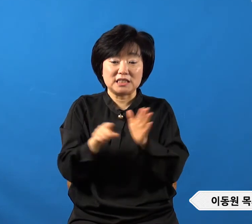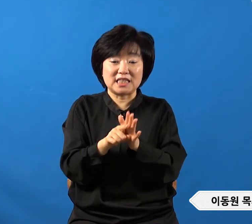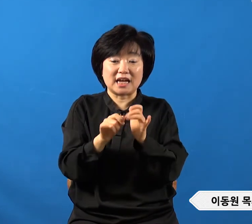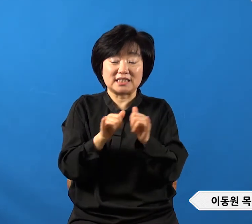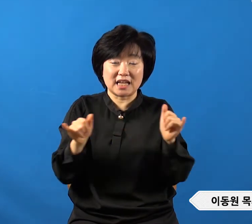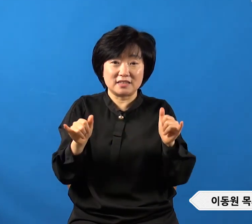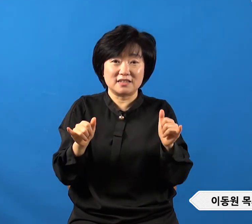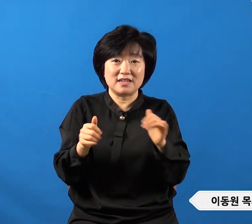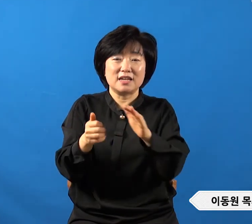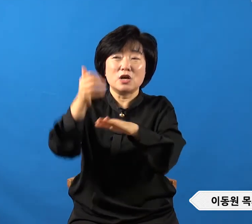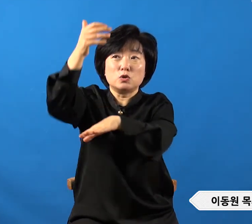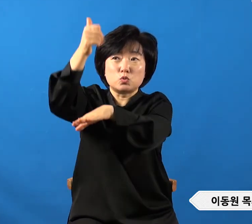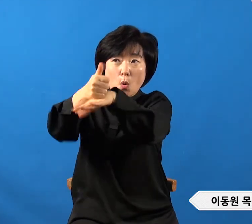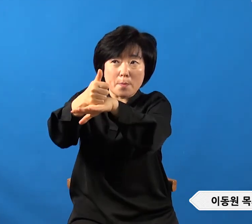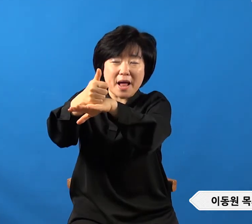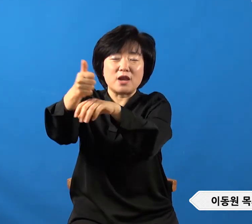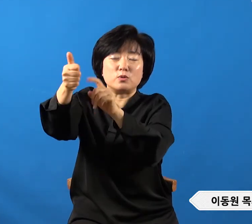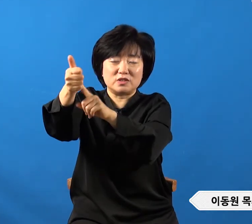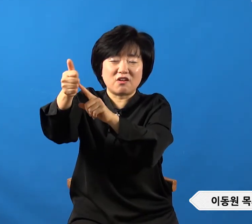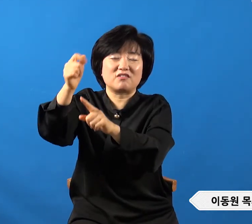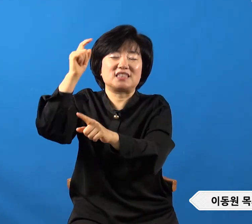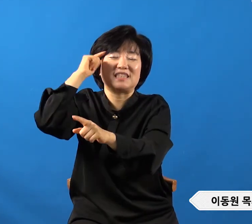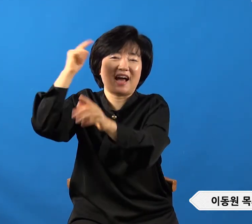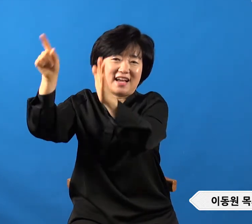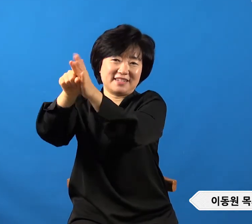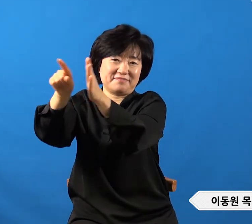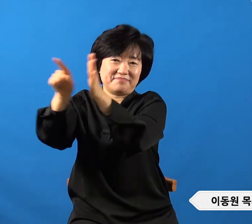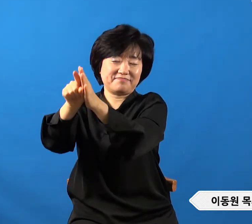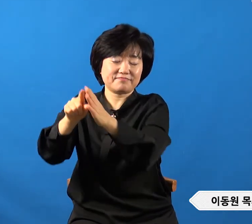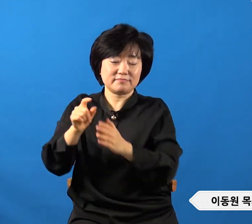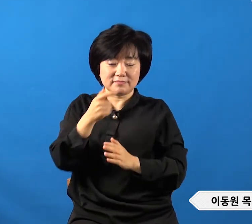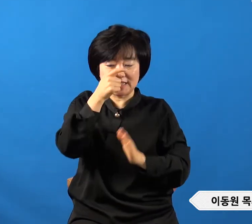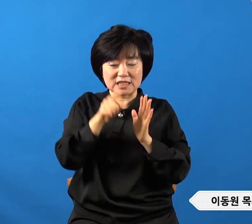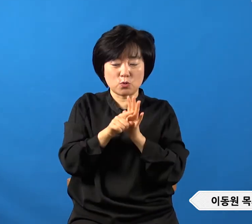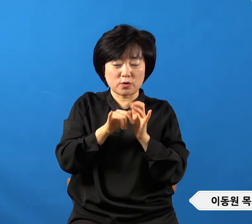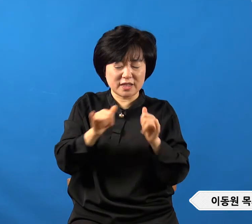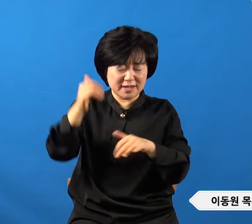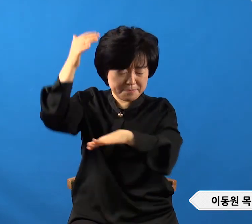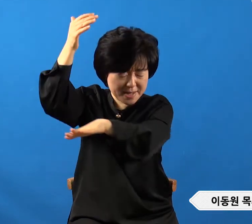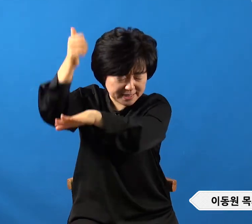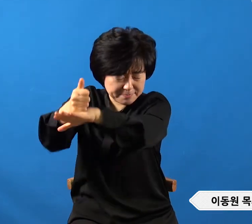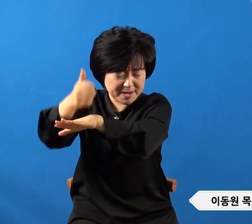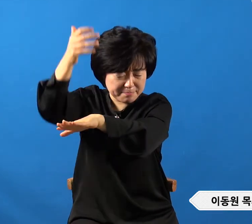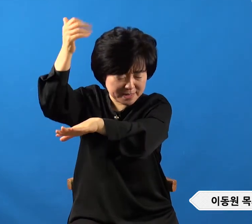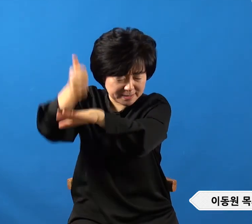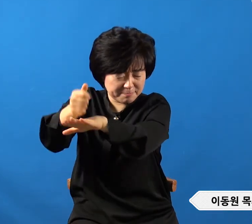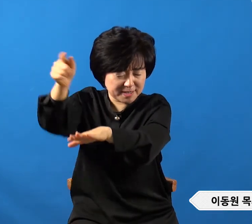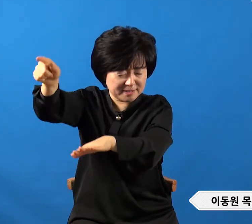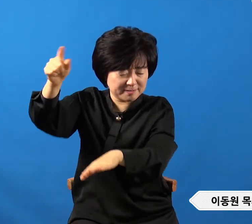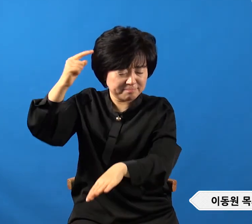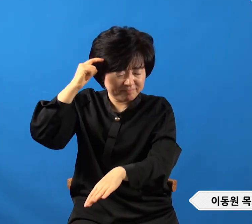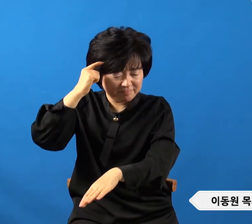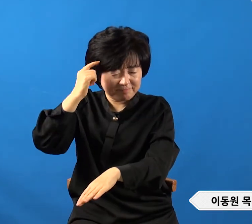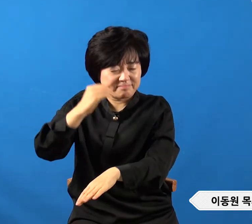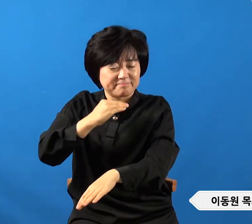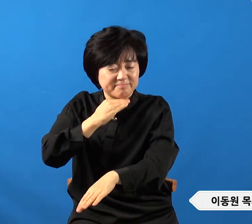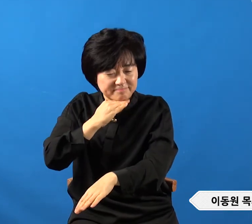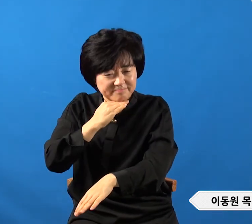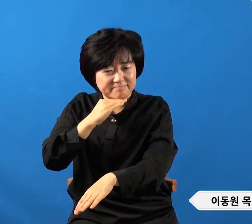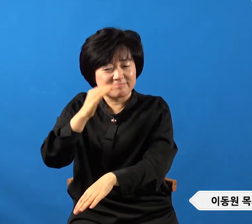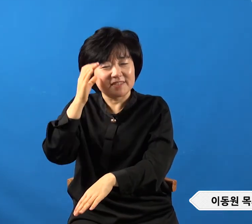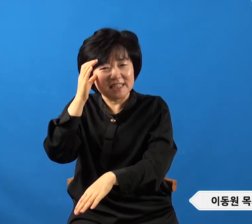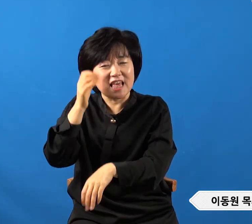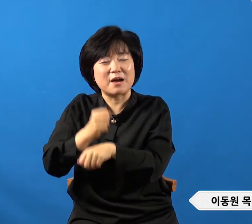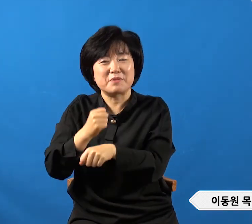신학자들은 종말론적 소망이라고 해요. 그리스도인들이 가진 종말론적 소망, 그 마지막에 주님 앞에서 우리가